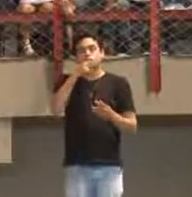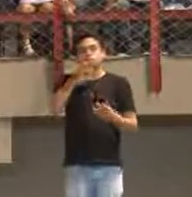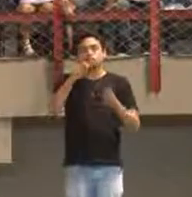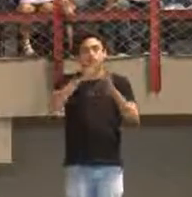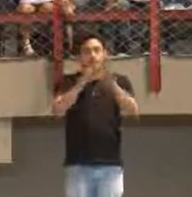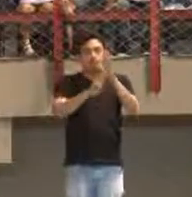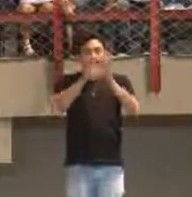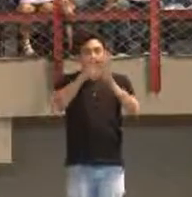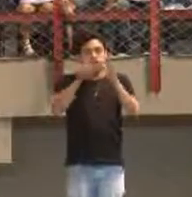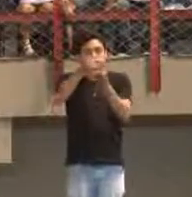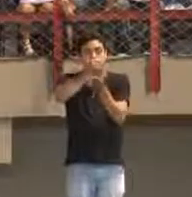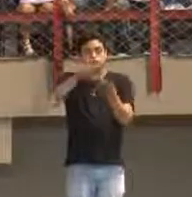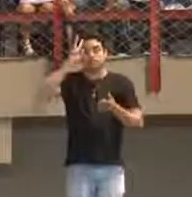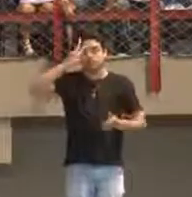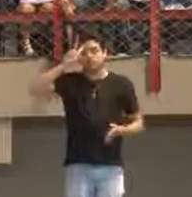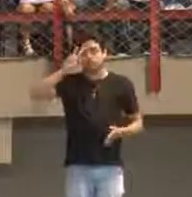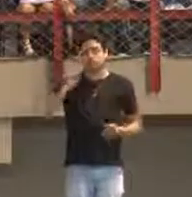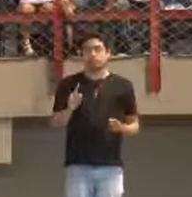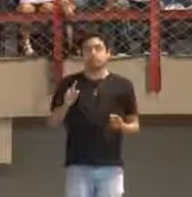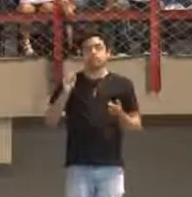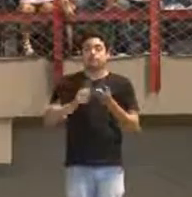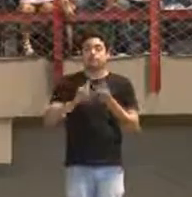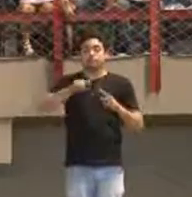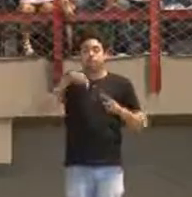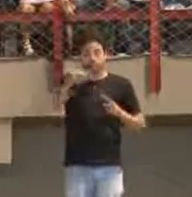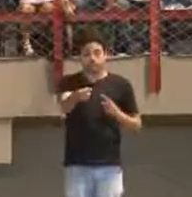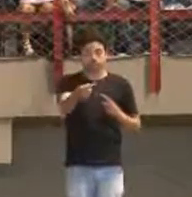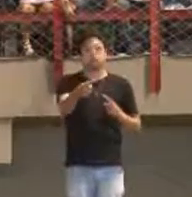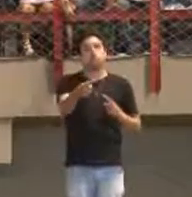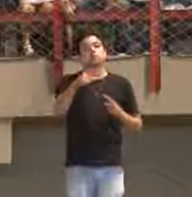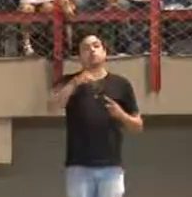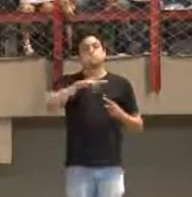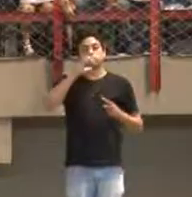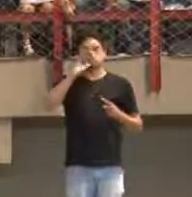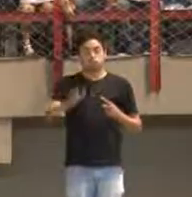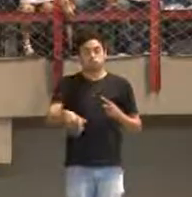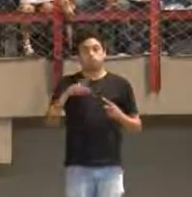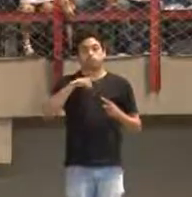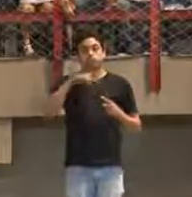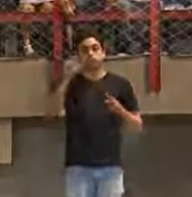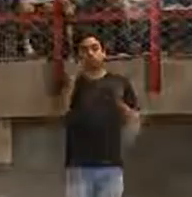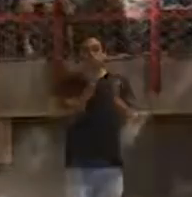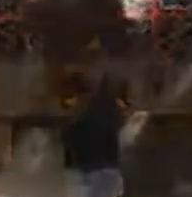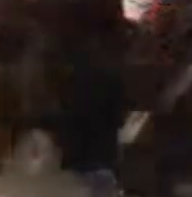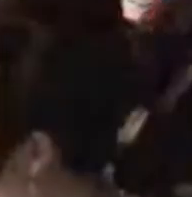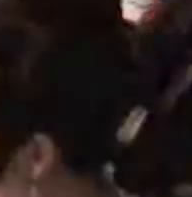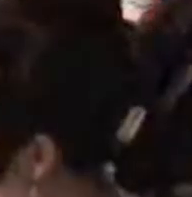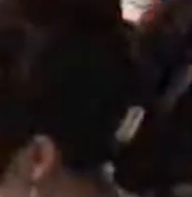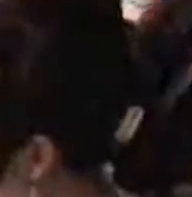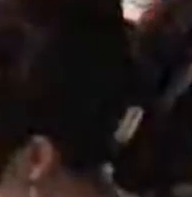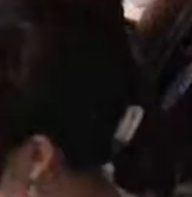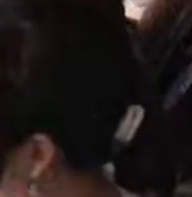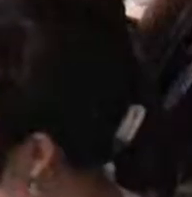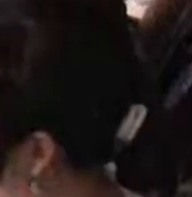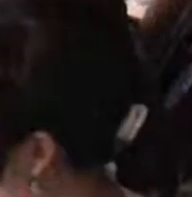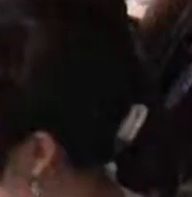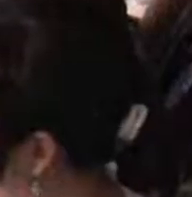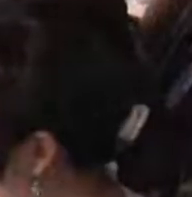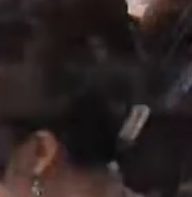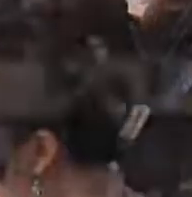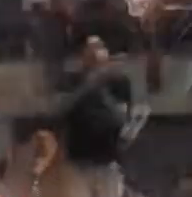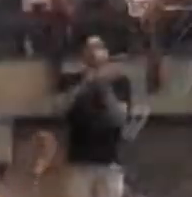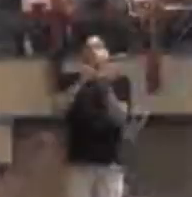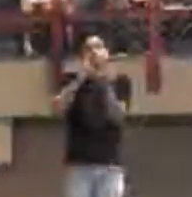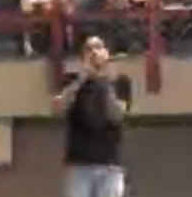dessas regrinhas básicas. Depois, nós temos ortografia, acentuação. Observem